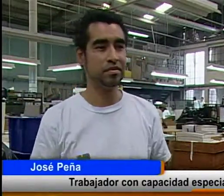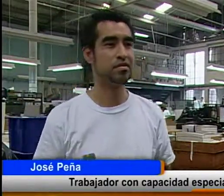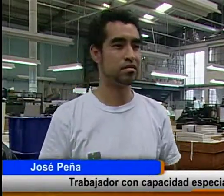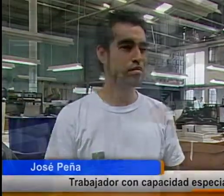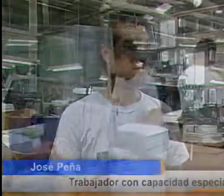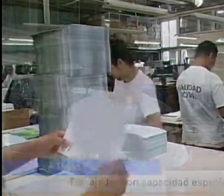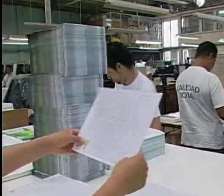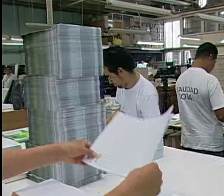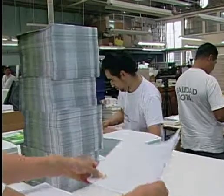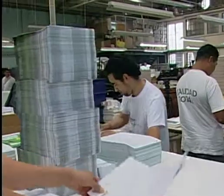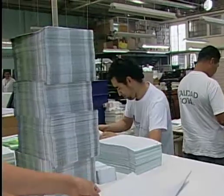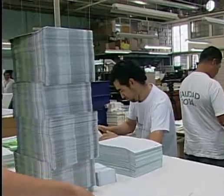hacerlo.